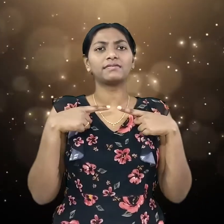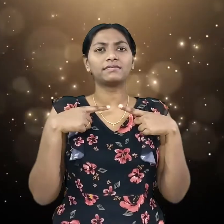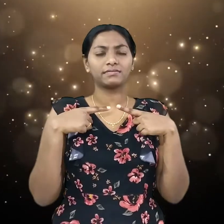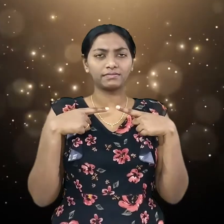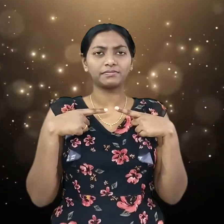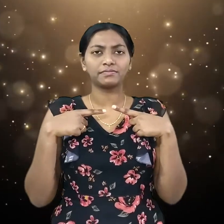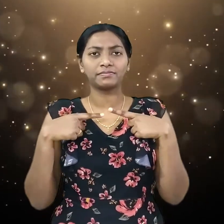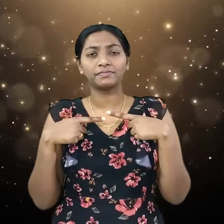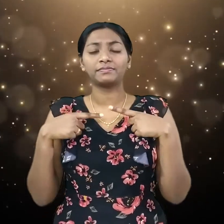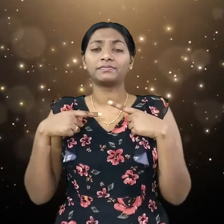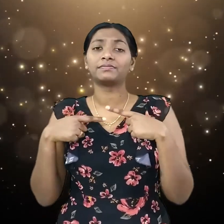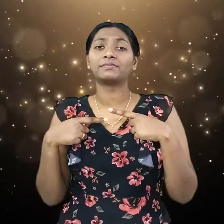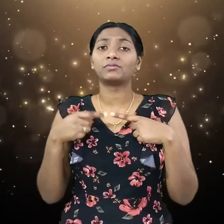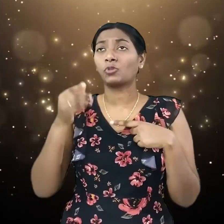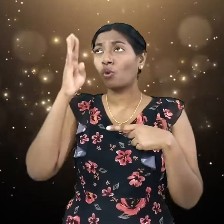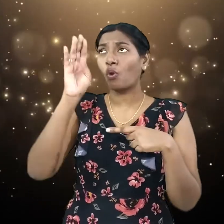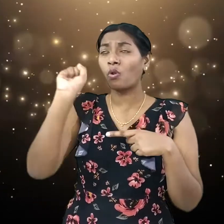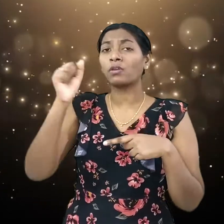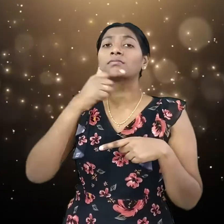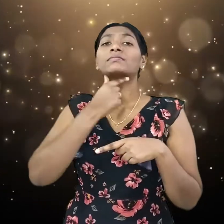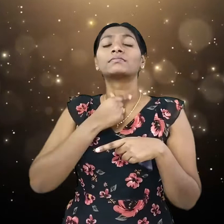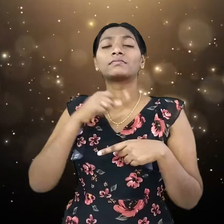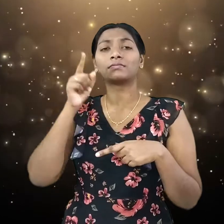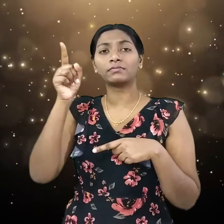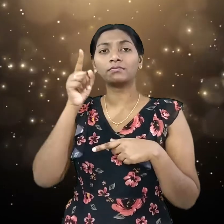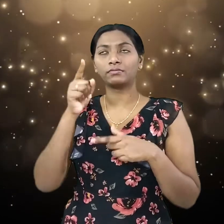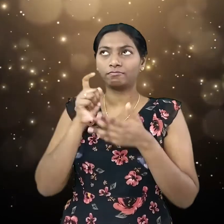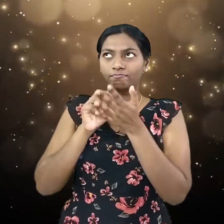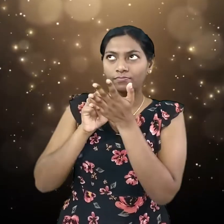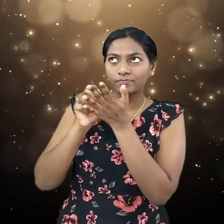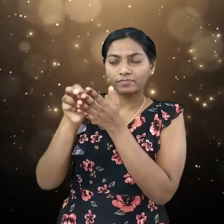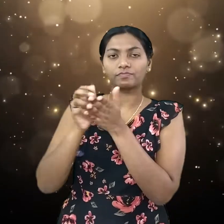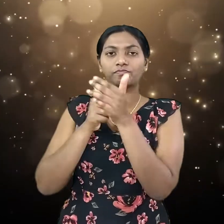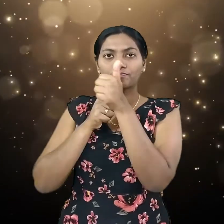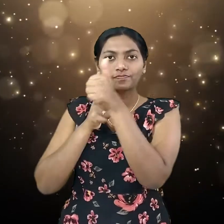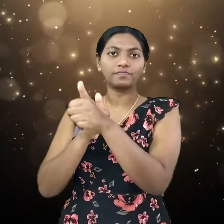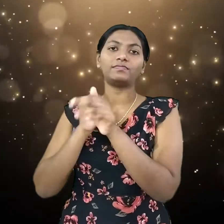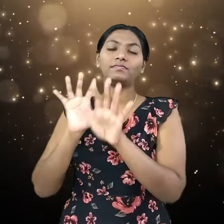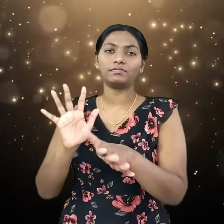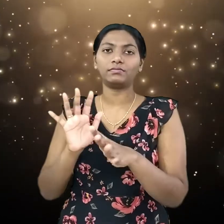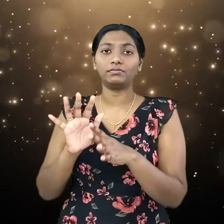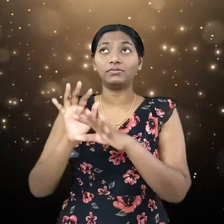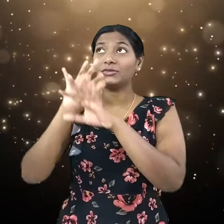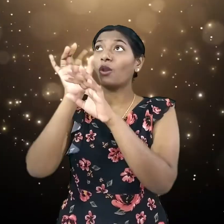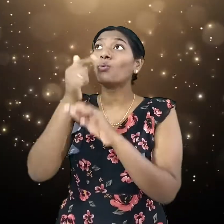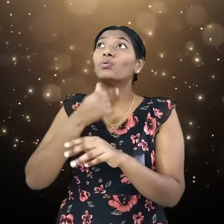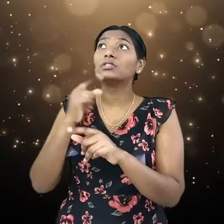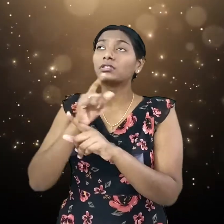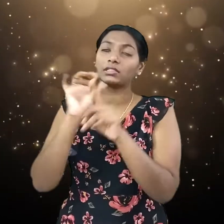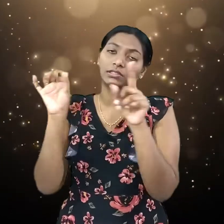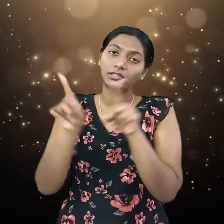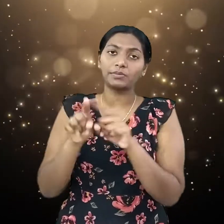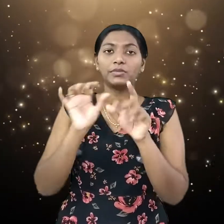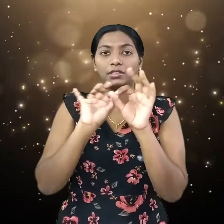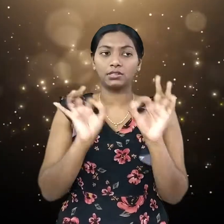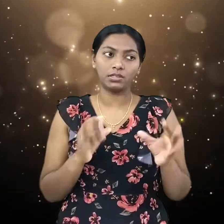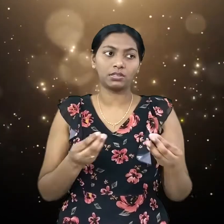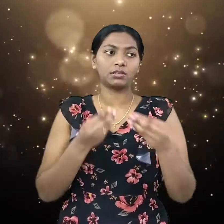लिए परमेश्वर की सिद्ध इच्छा में चल रहा हूँ और पूरा कर रहा